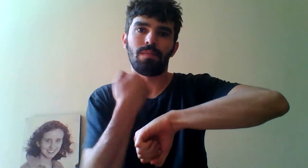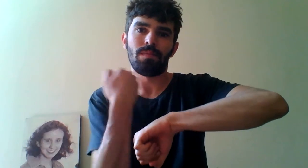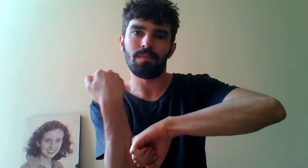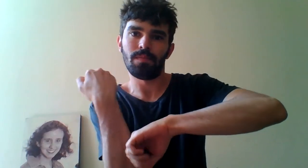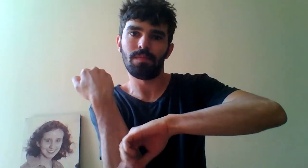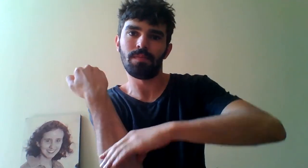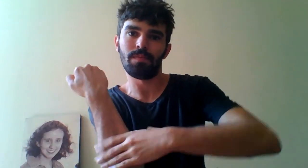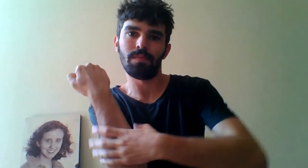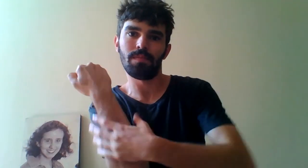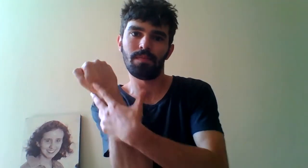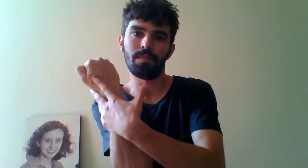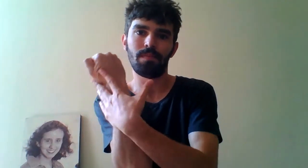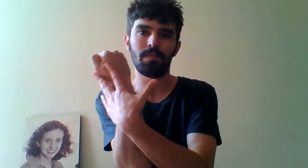Lembranças demais